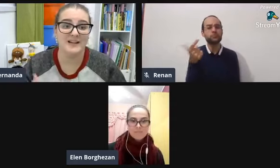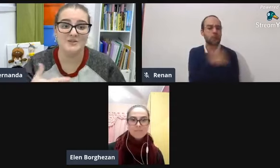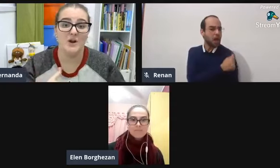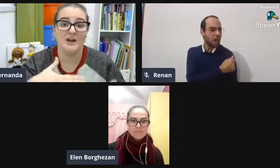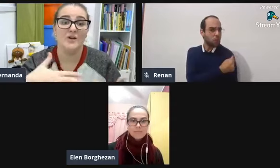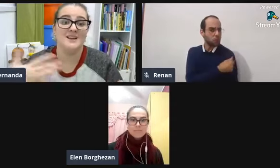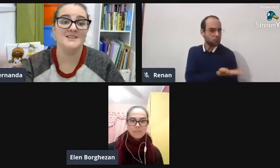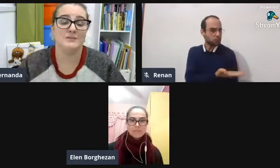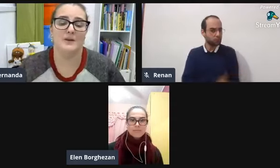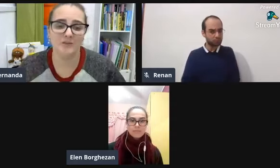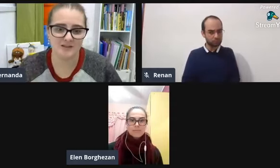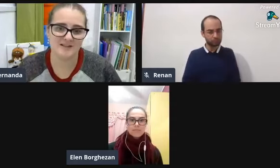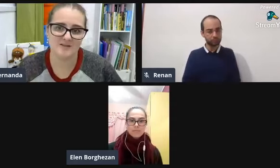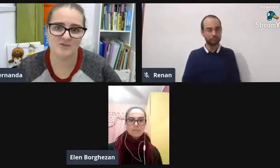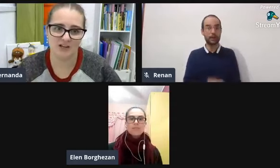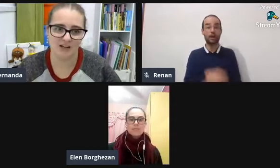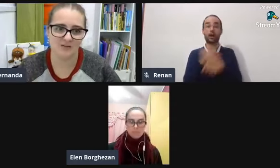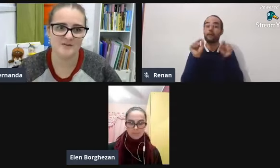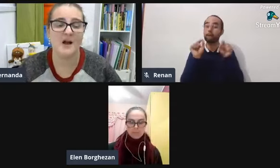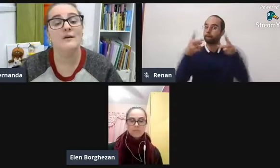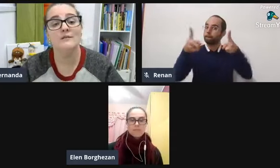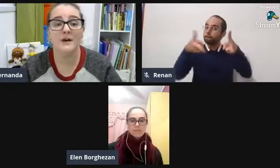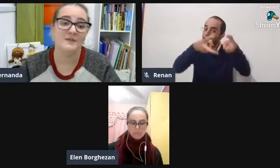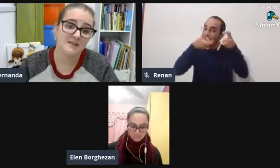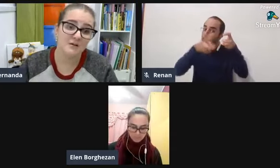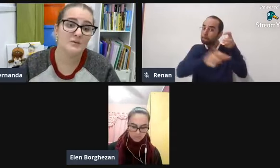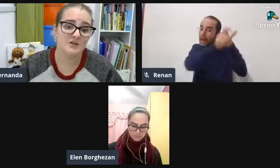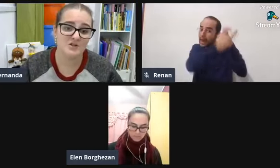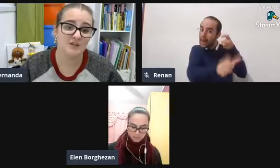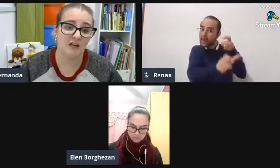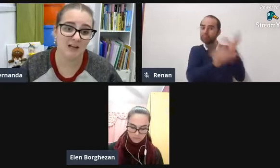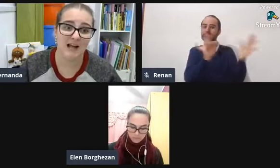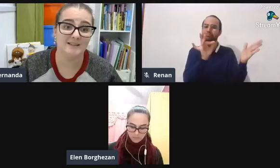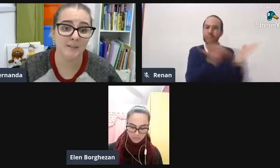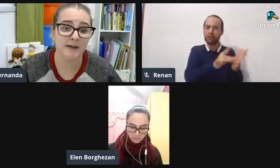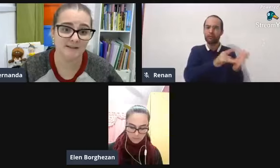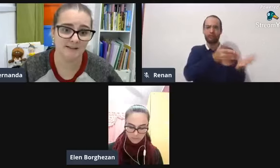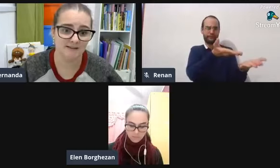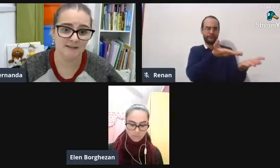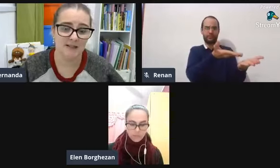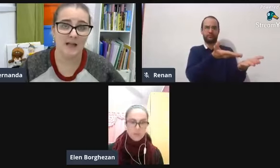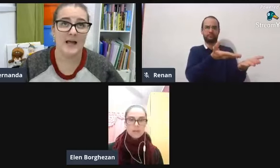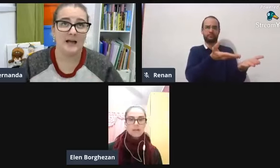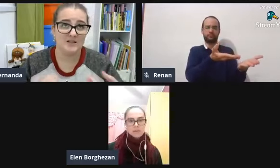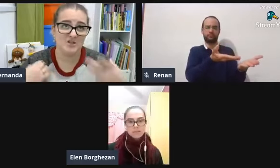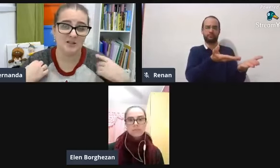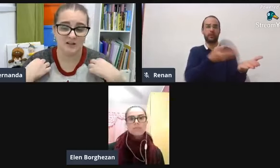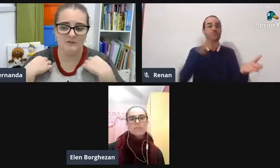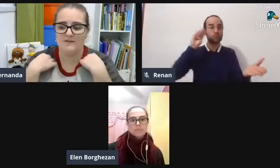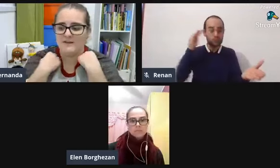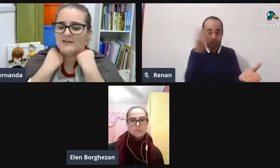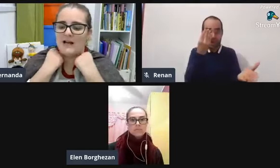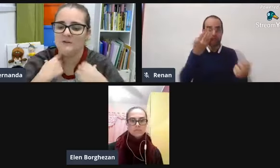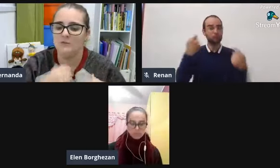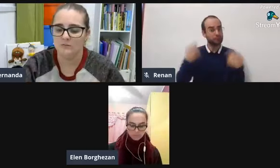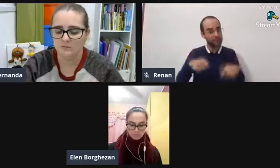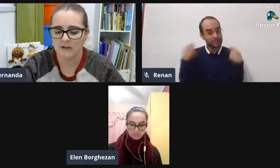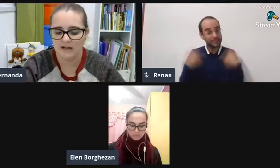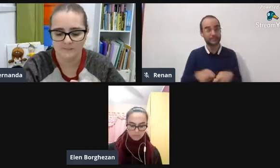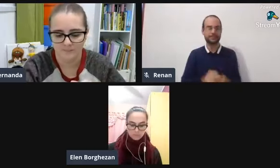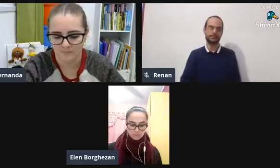na verdade, o reconhecimento desses sujeitos vai fazer com que a gente tenha a demanda. A gente tem